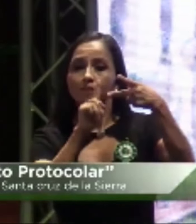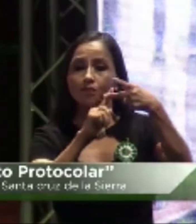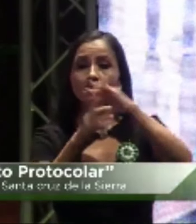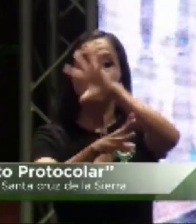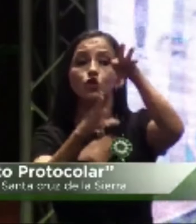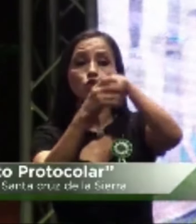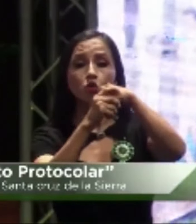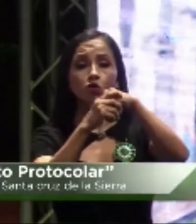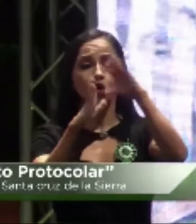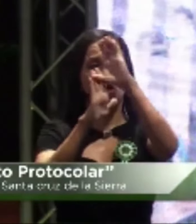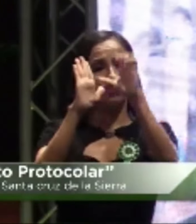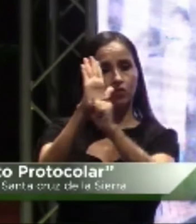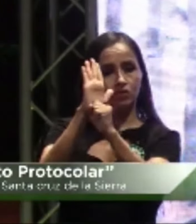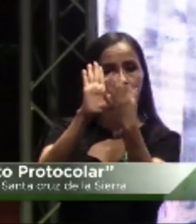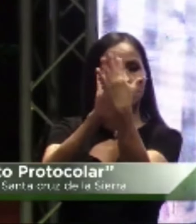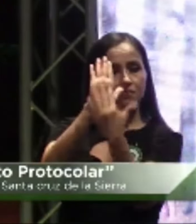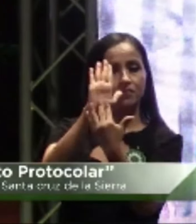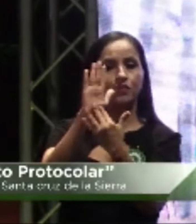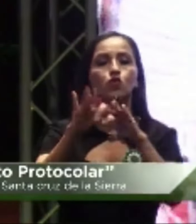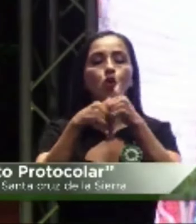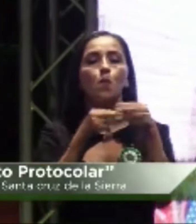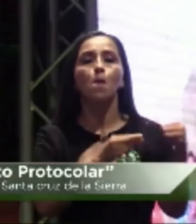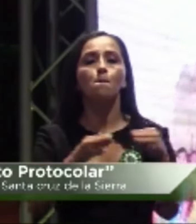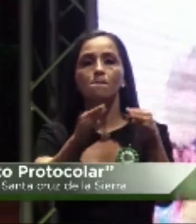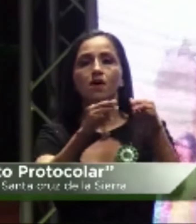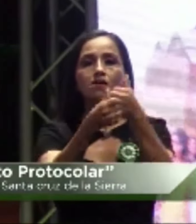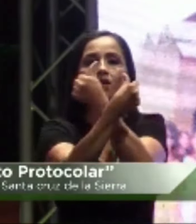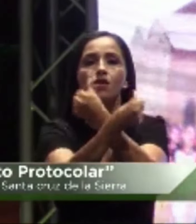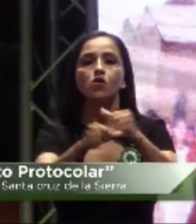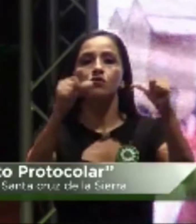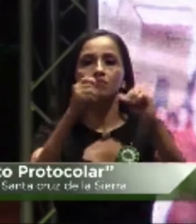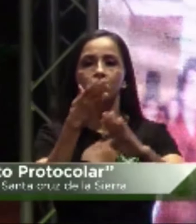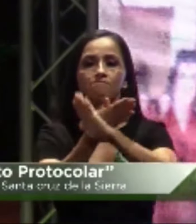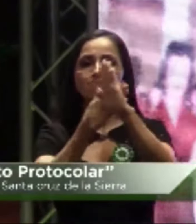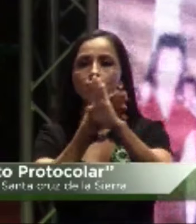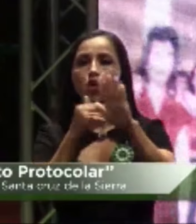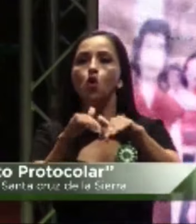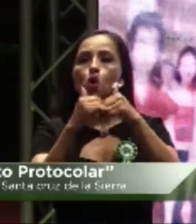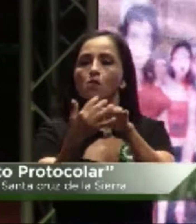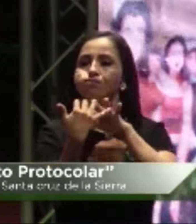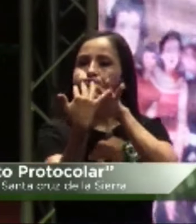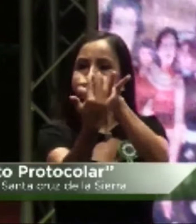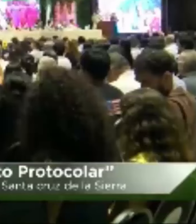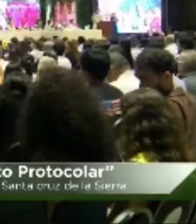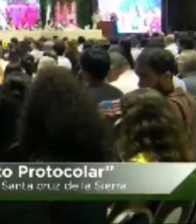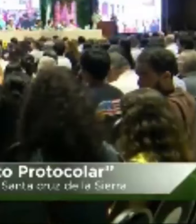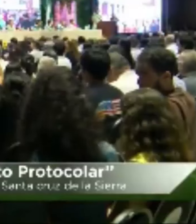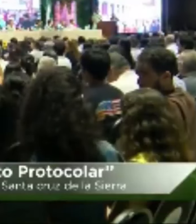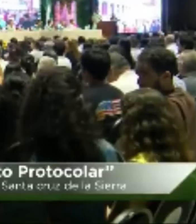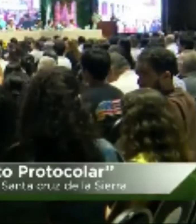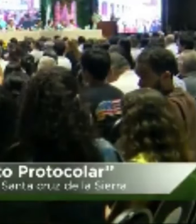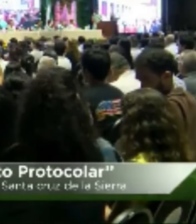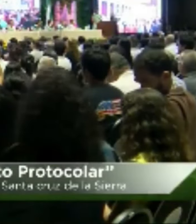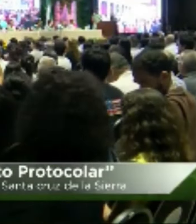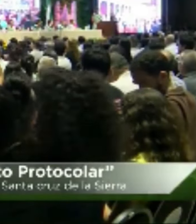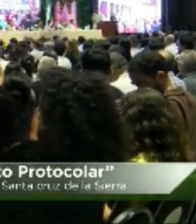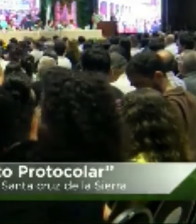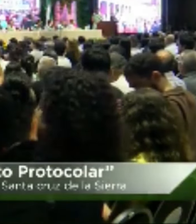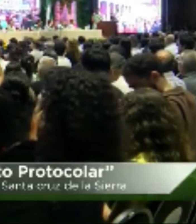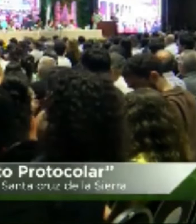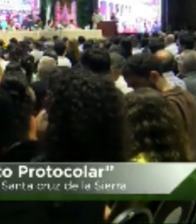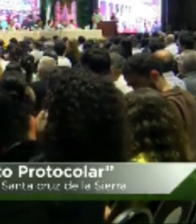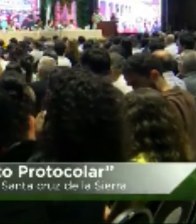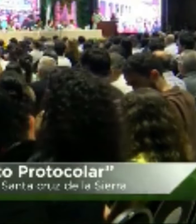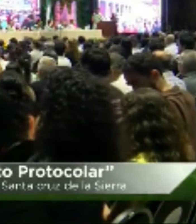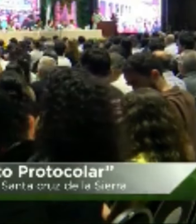inclusión constitucional del modelo autonómico, defendiendo en intensas luchas regionales articuladas con los